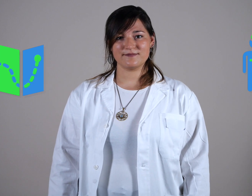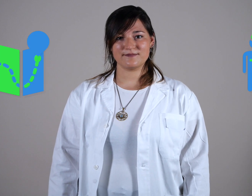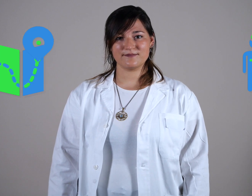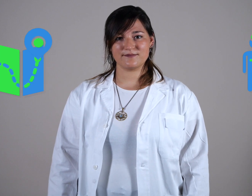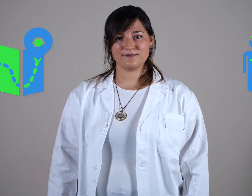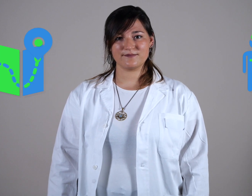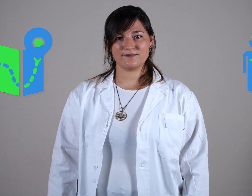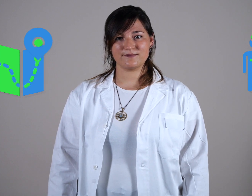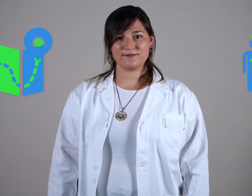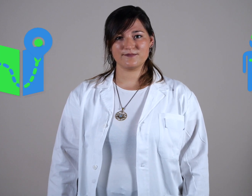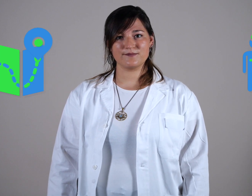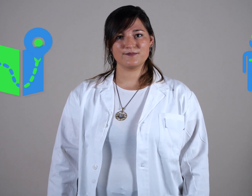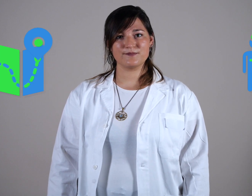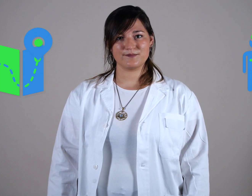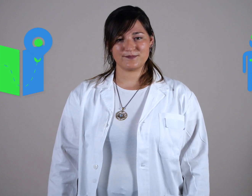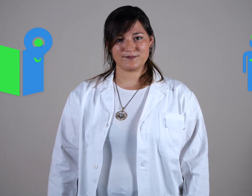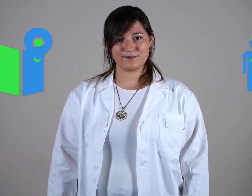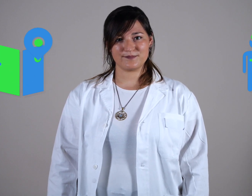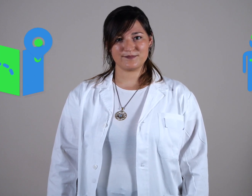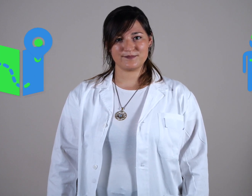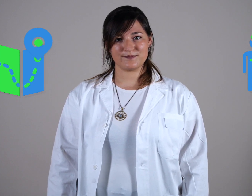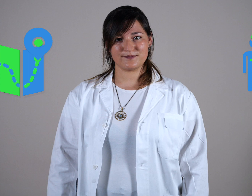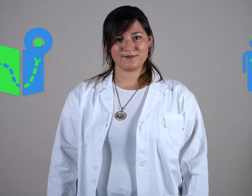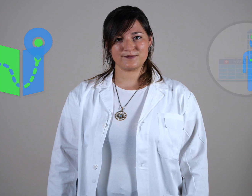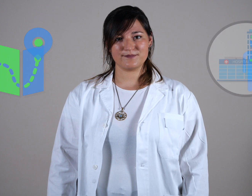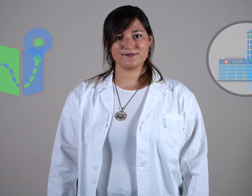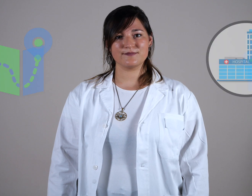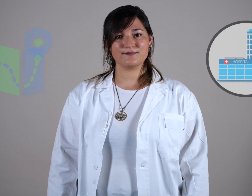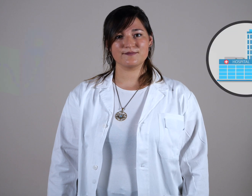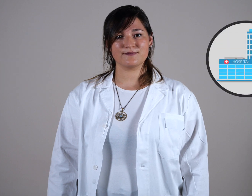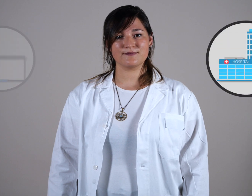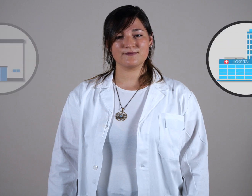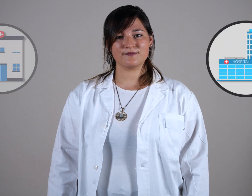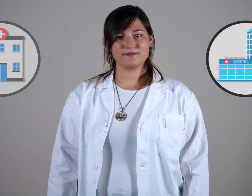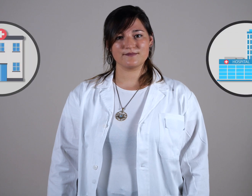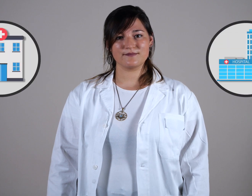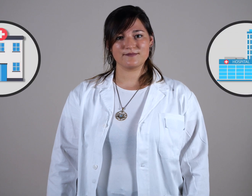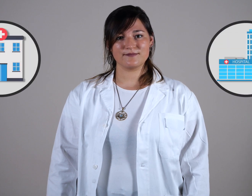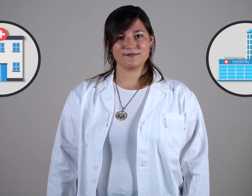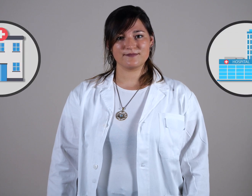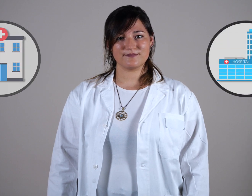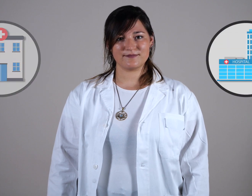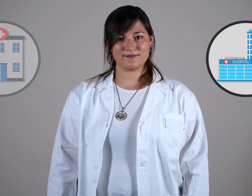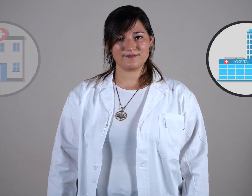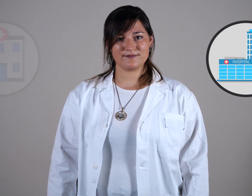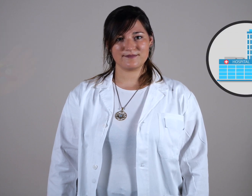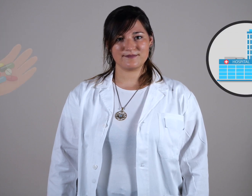কোনো সরকারি বা আধা সরকারি হসপিটালে চিকিৎসা পাবেন এবং পাবেন প্রয়োজনীয় ওষুধপত্র, পাবেন সকল সাধারণ চেক আপ বা বিশেষজ্ঞের